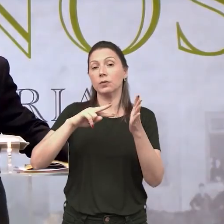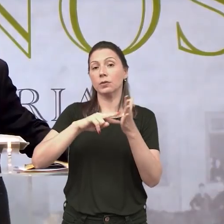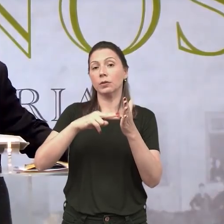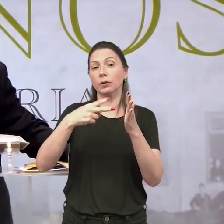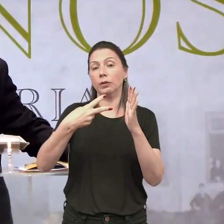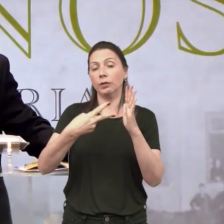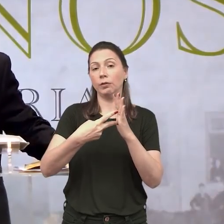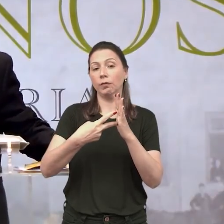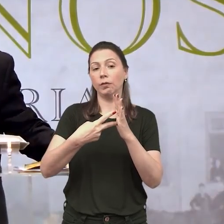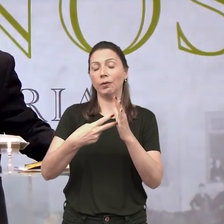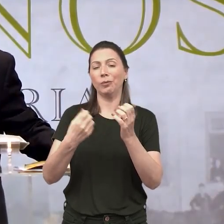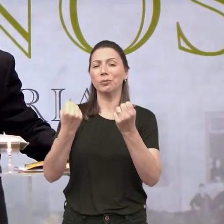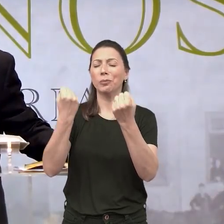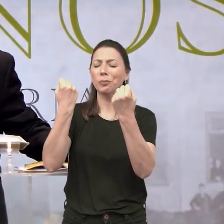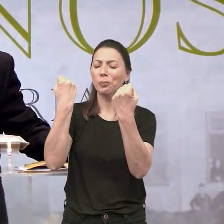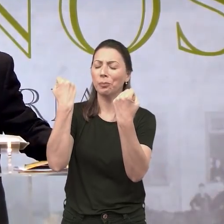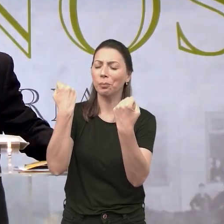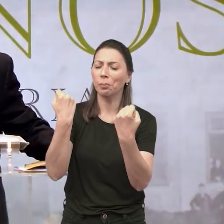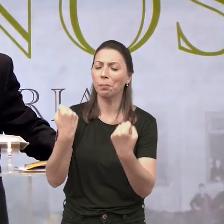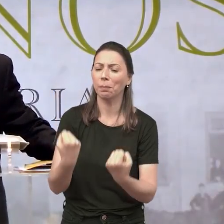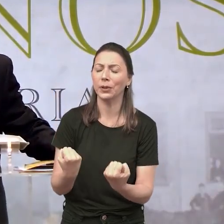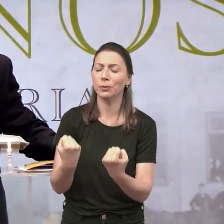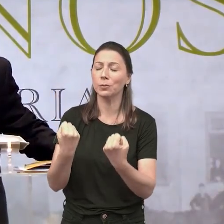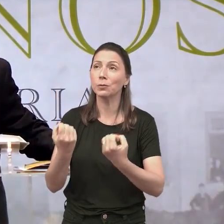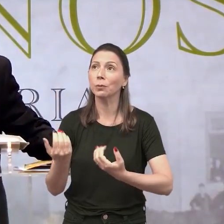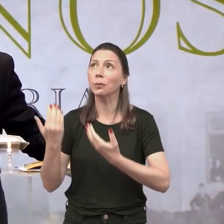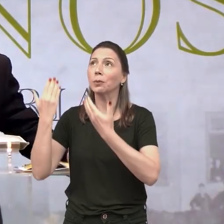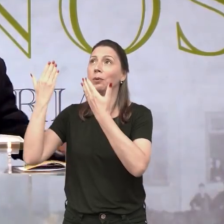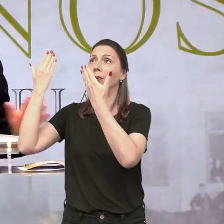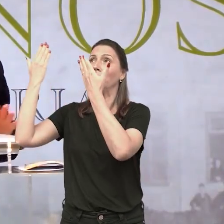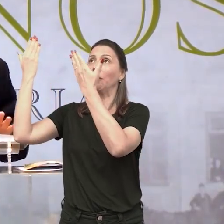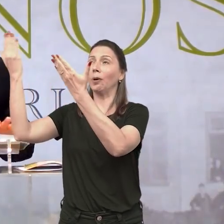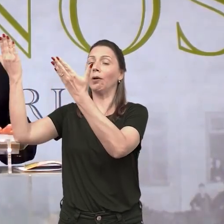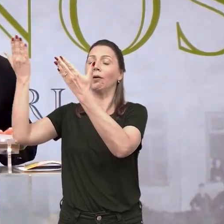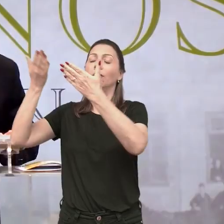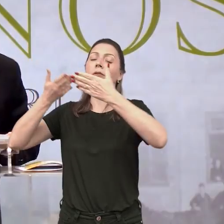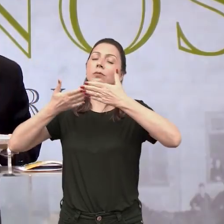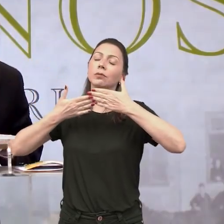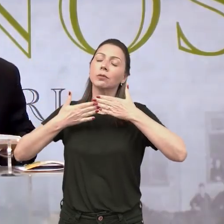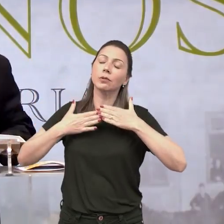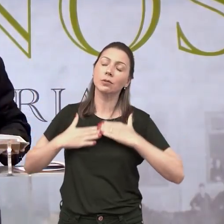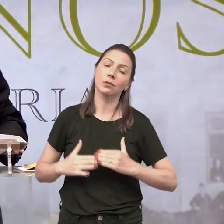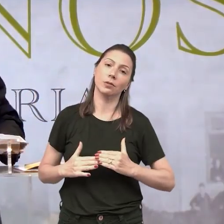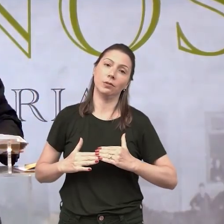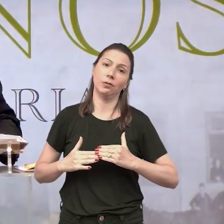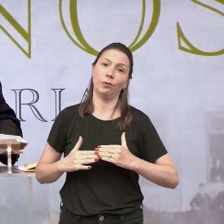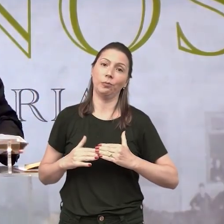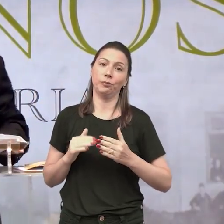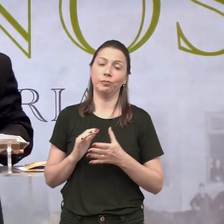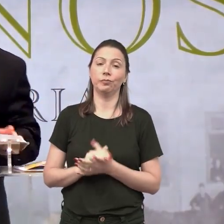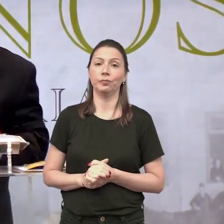significa descansar o seu peso todo em cima o quê? Dele.